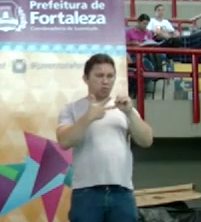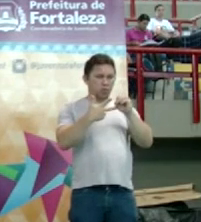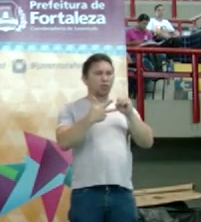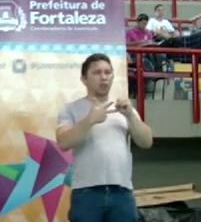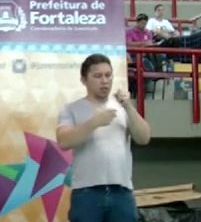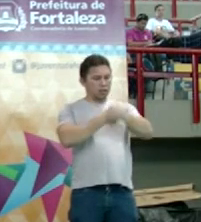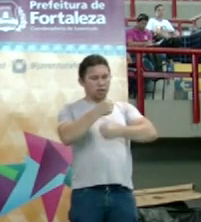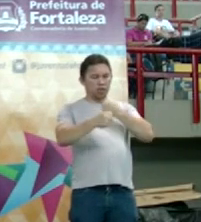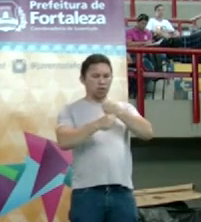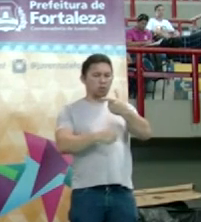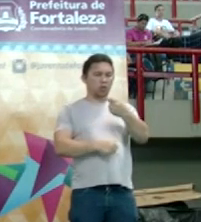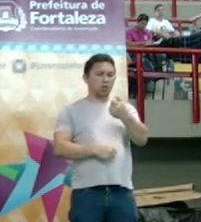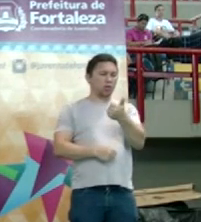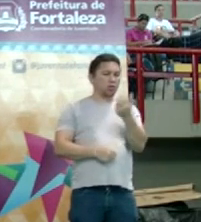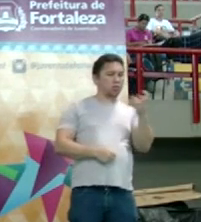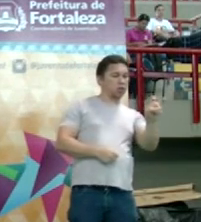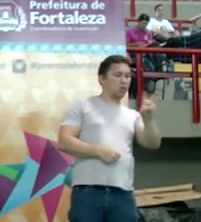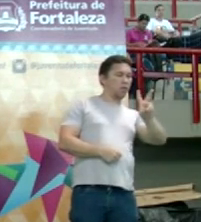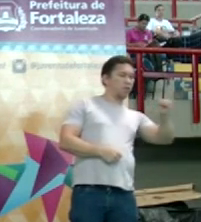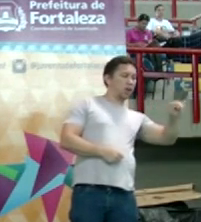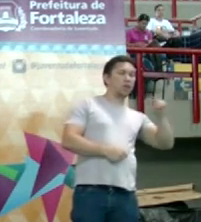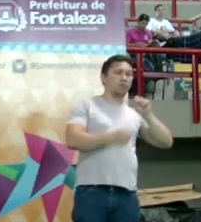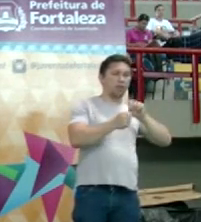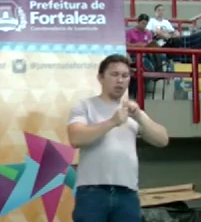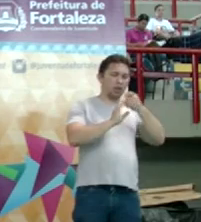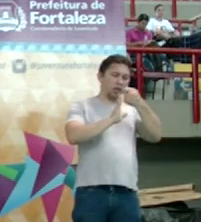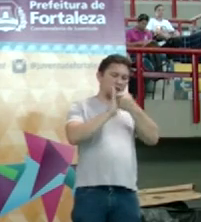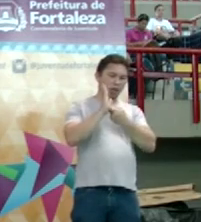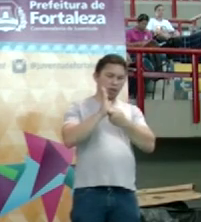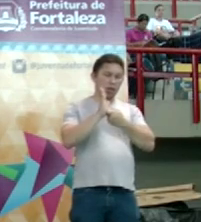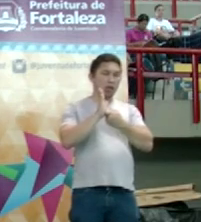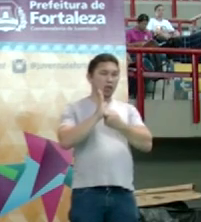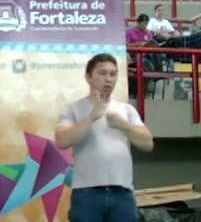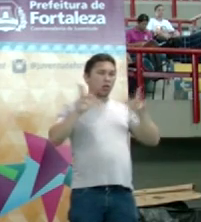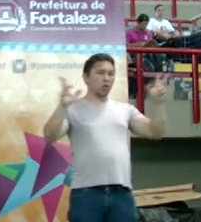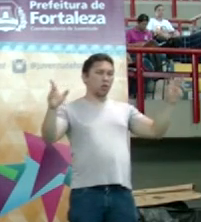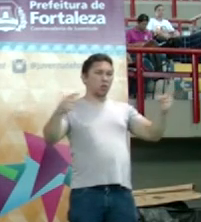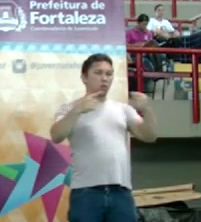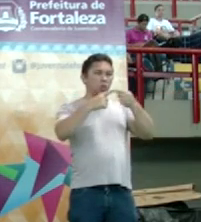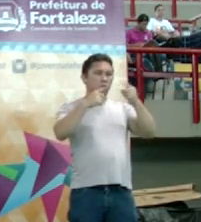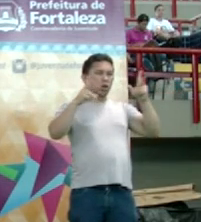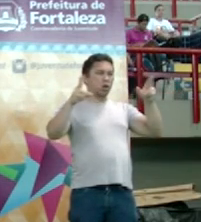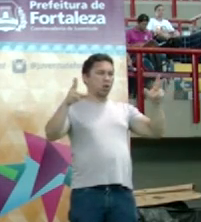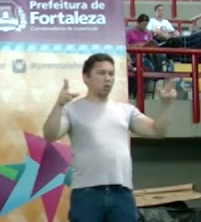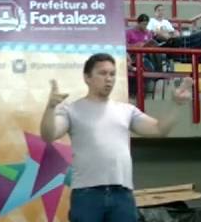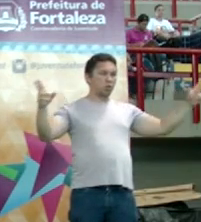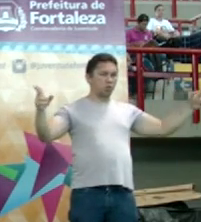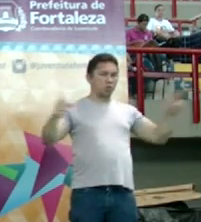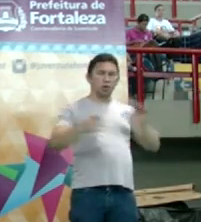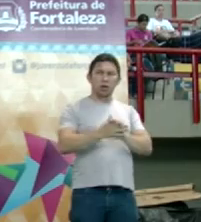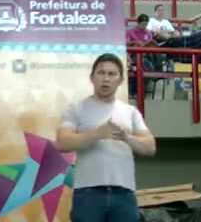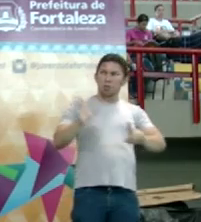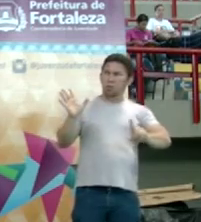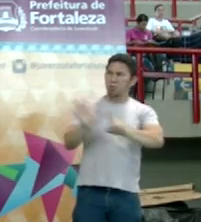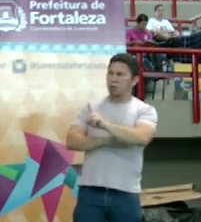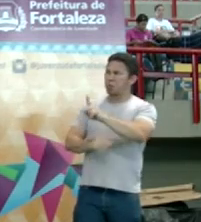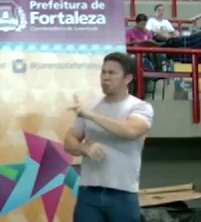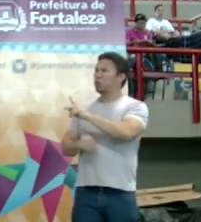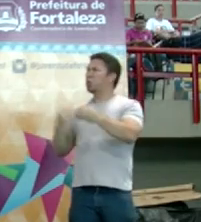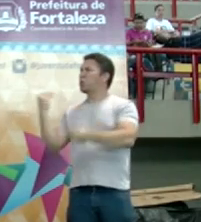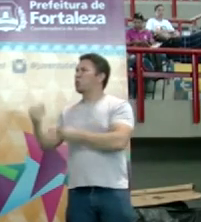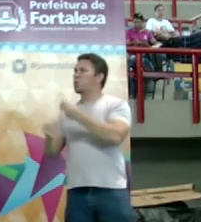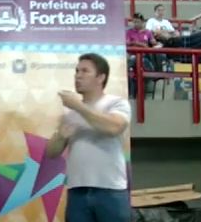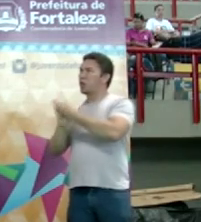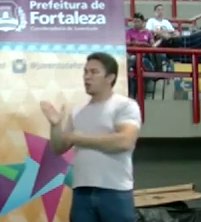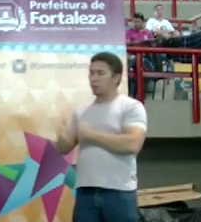2015, deverão fazer a redação com o mesmo modelo. Você diz, professora, qual é esse